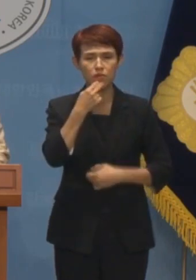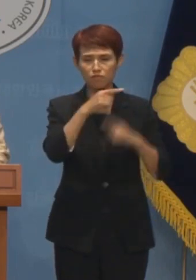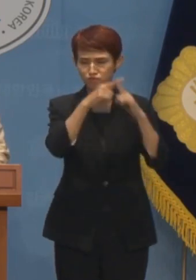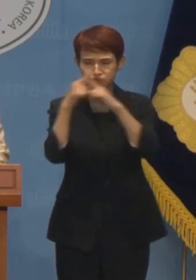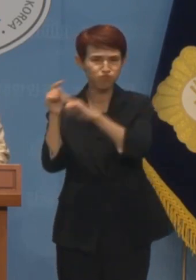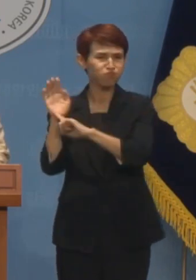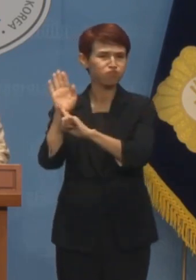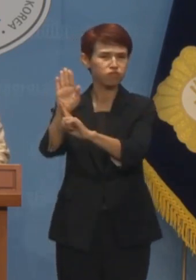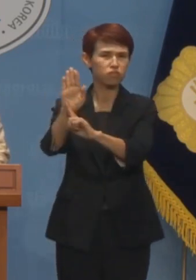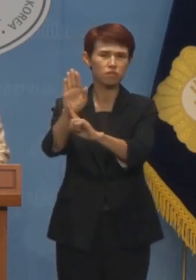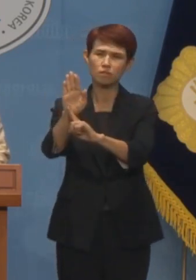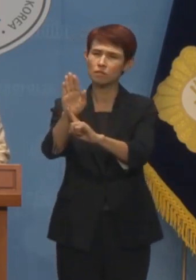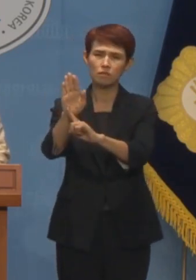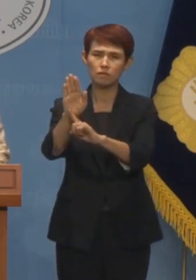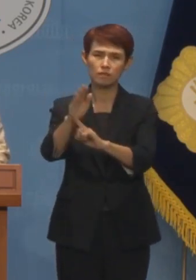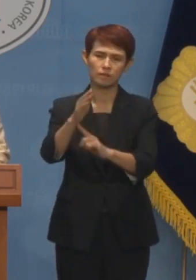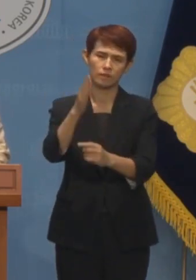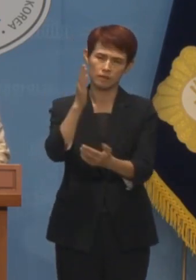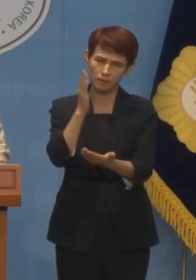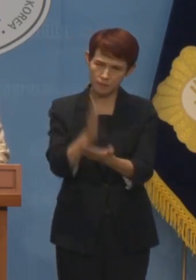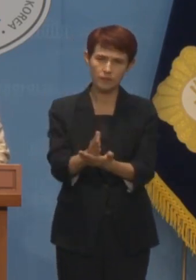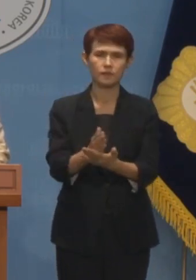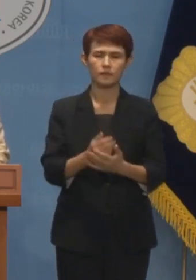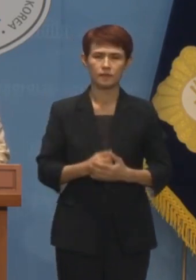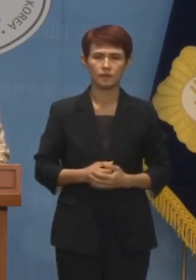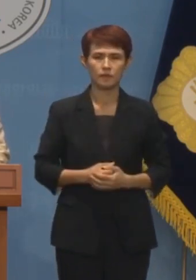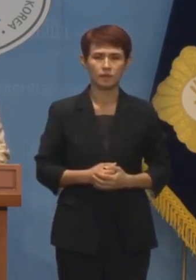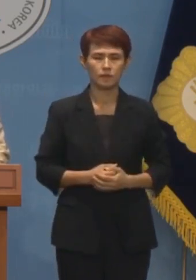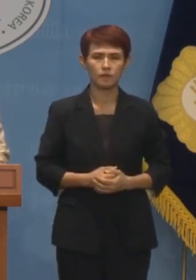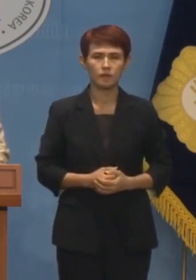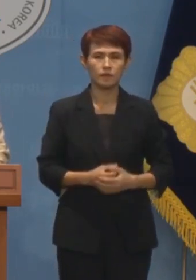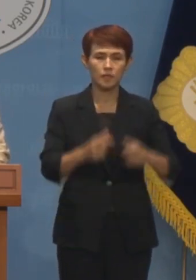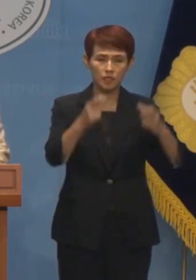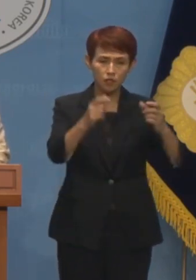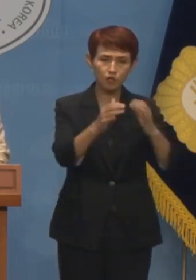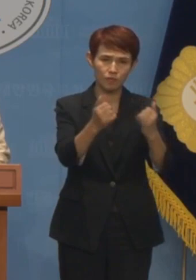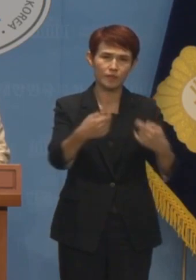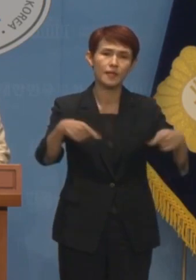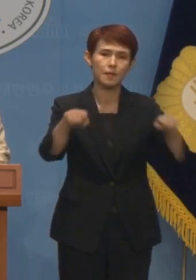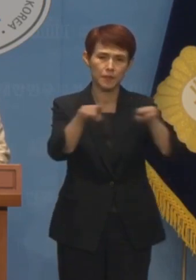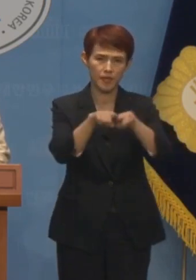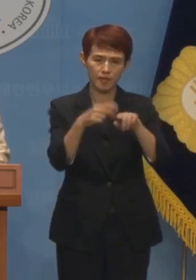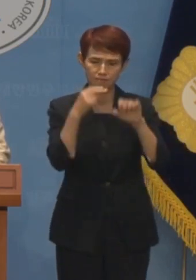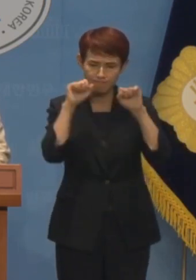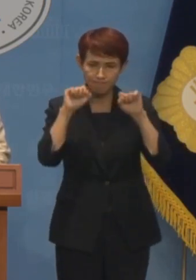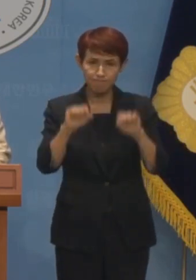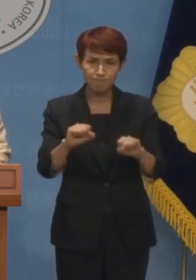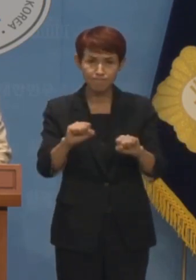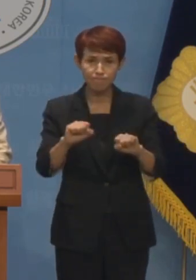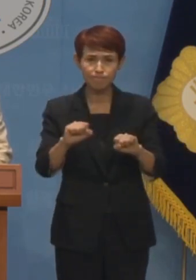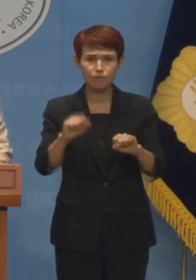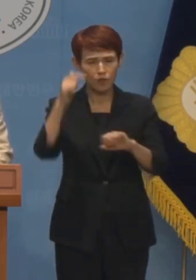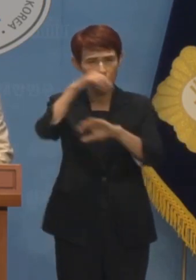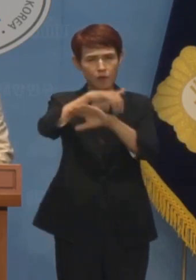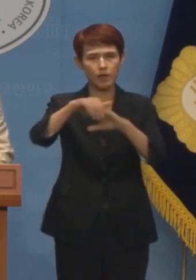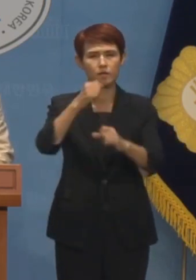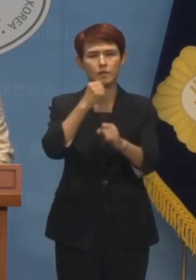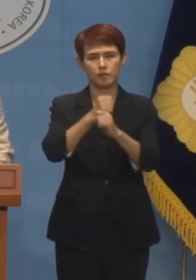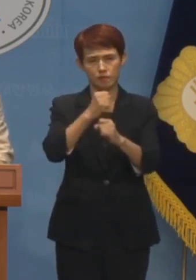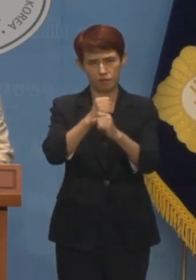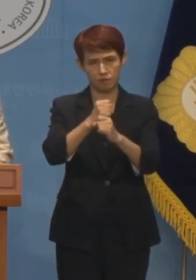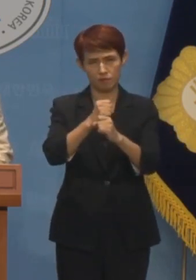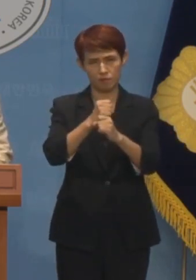정부 정책이 이루어지지 않고 지역과 함께 상생하는 계획을 만드는